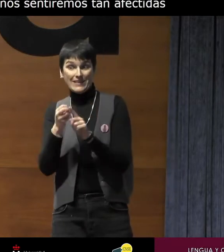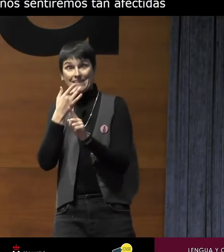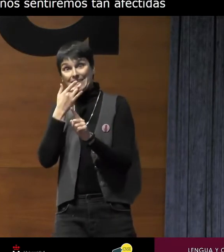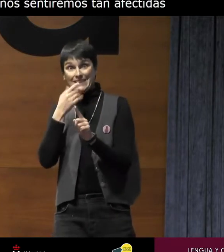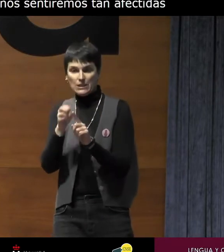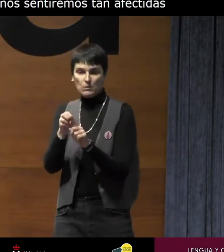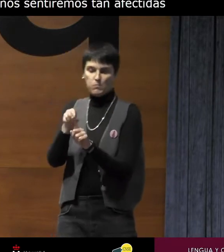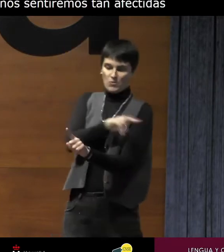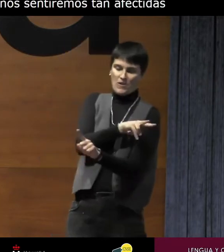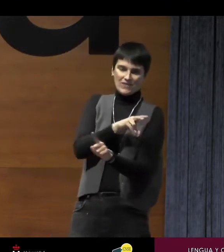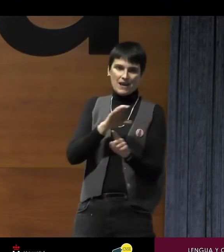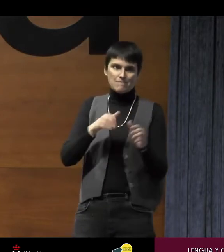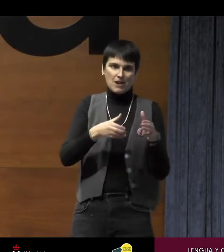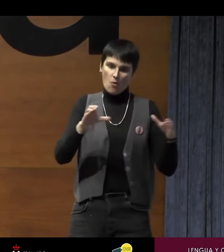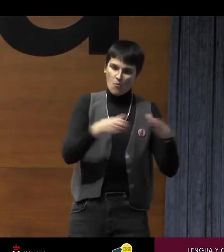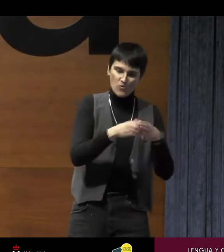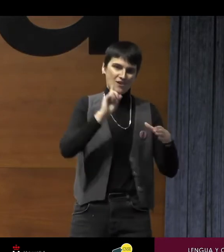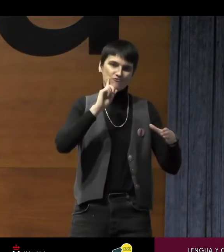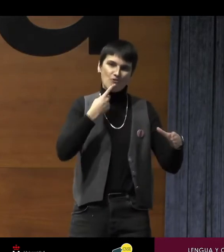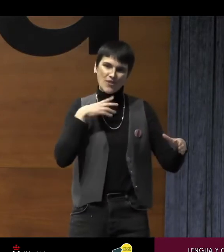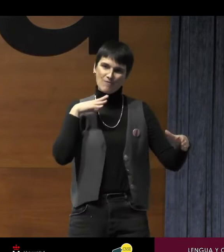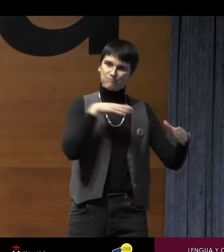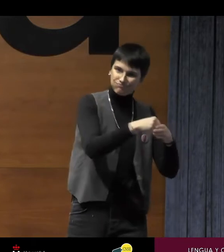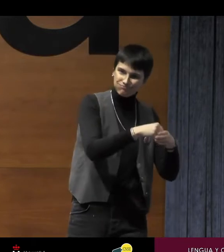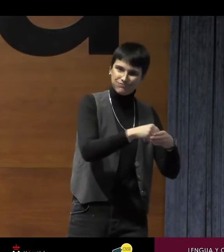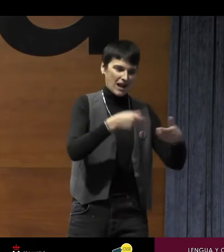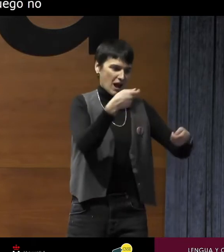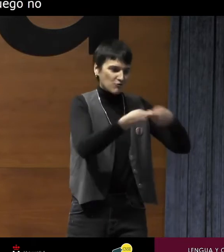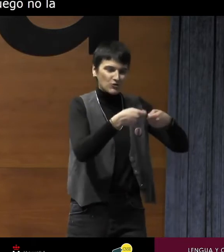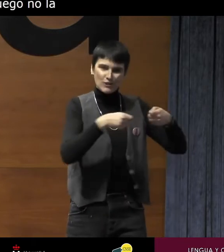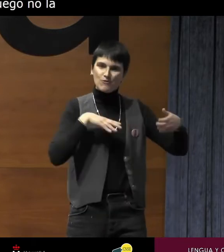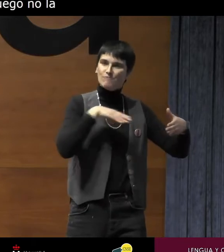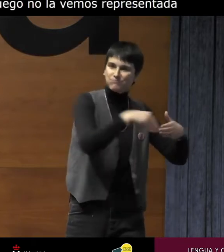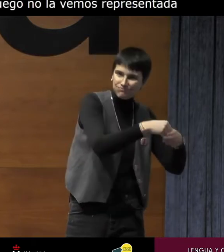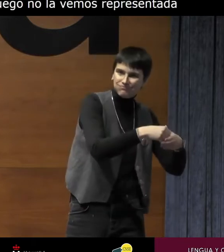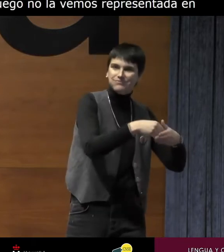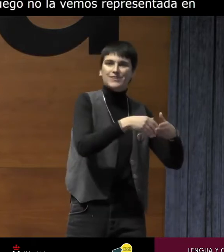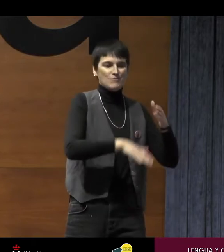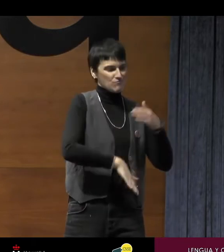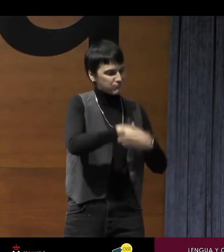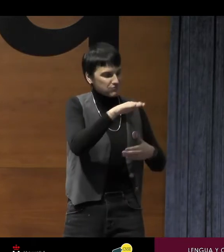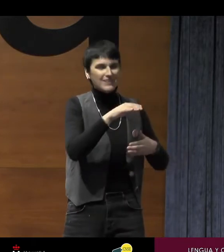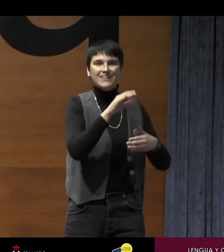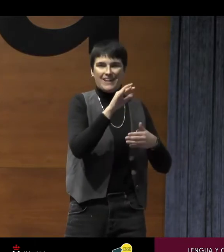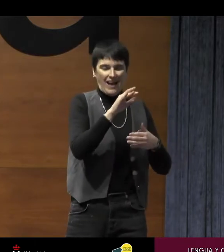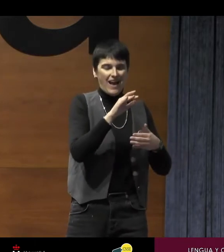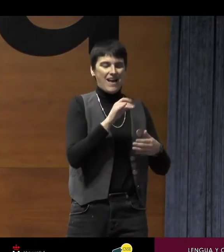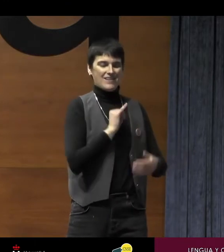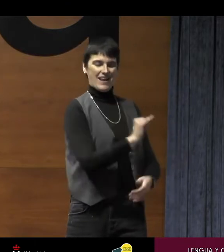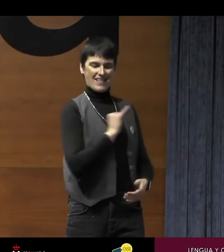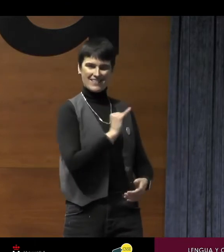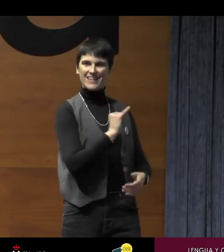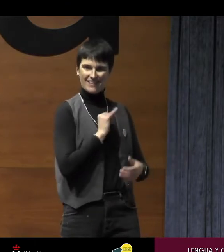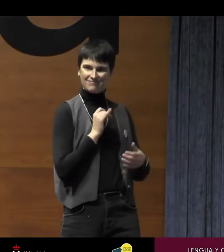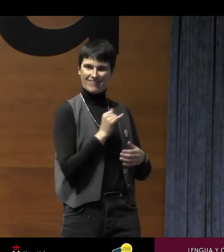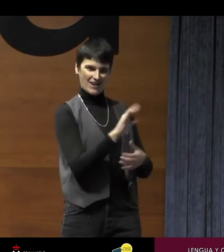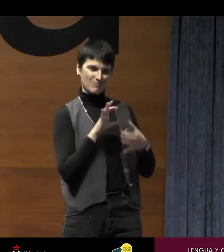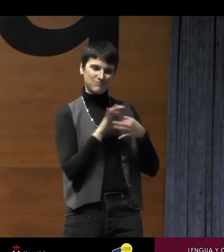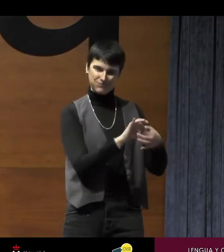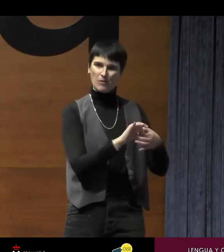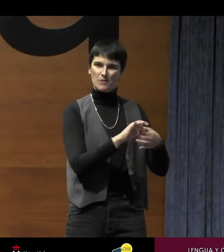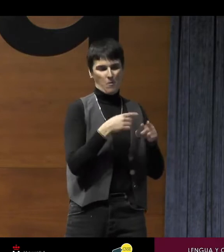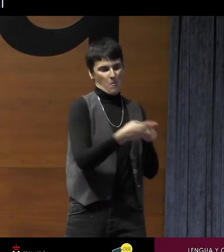porque luego no la vemos representada en otras esferas. Y por último, la dimensión cultural es aquella que nos